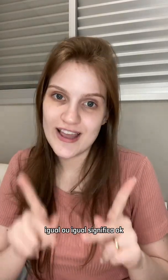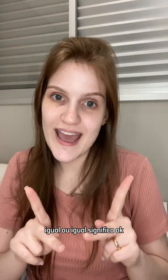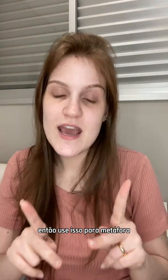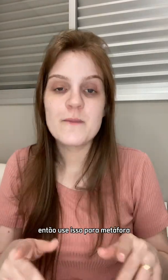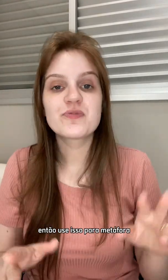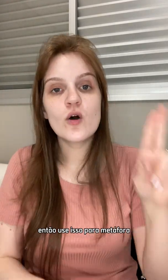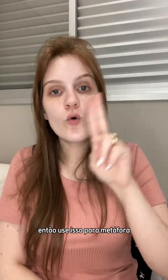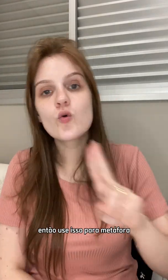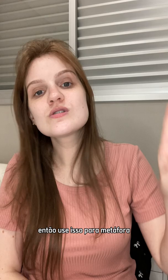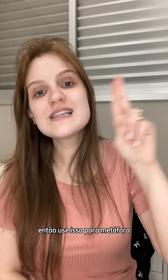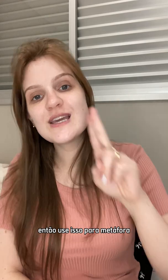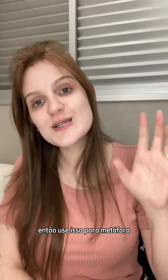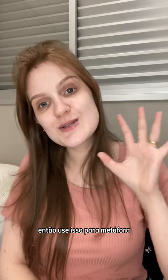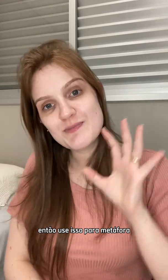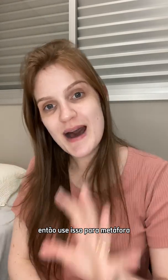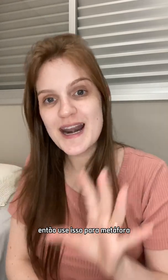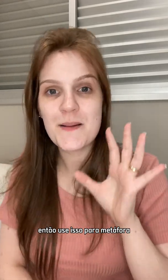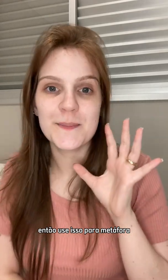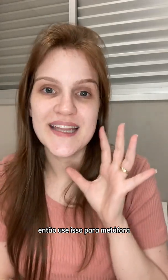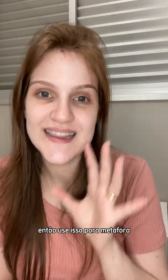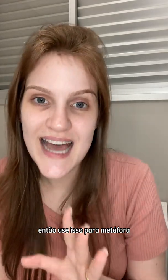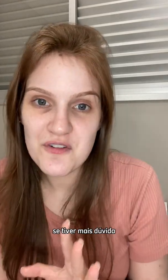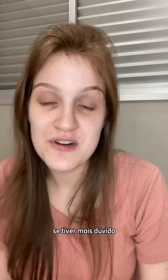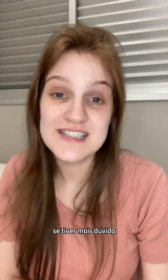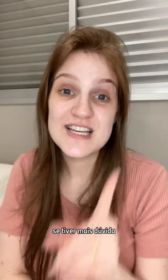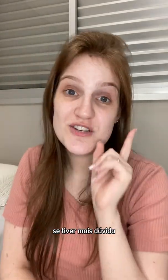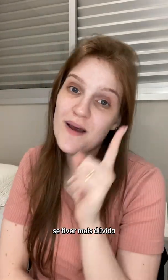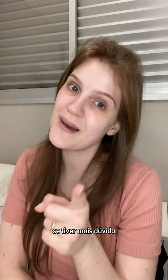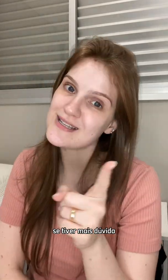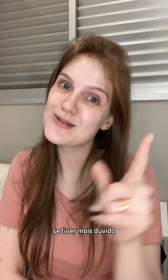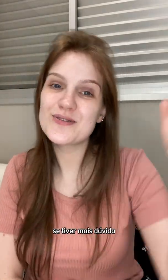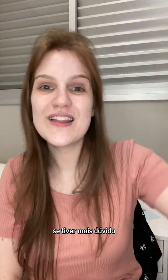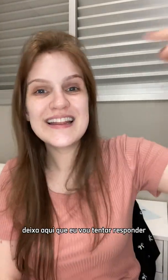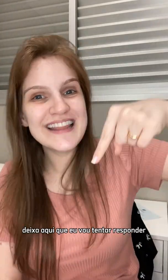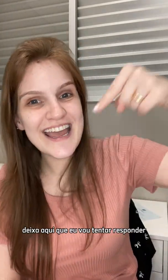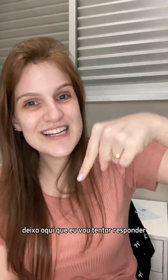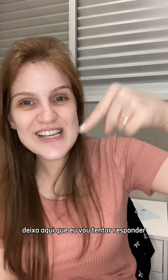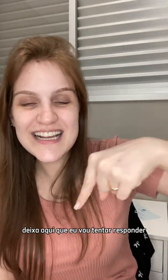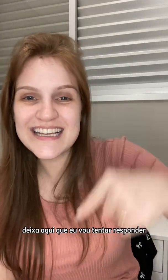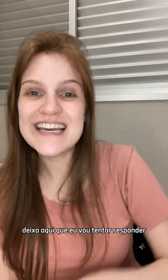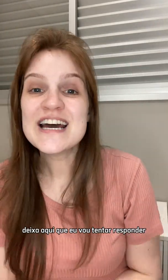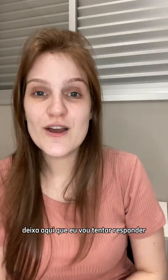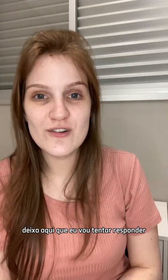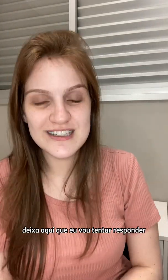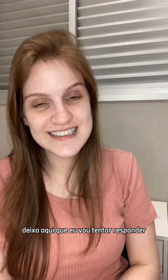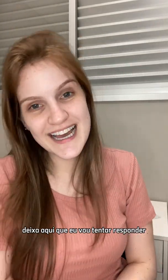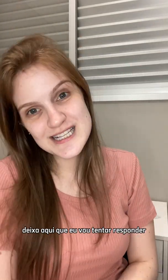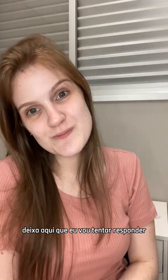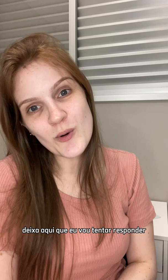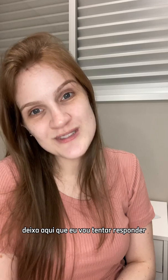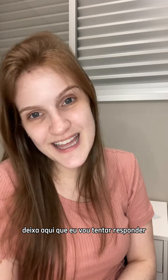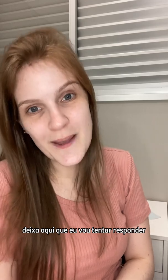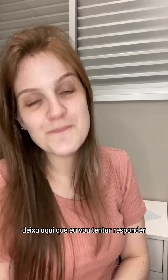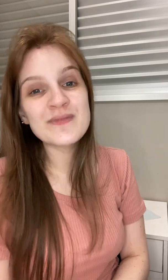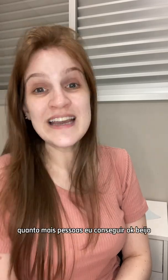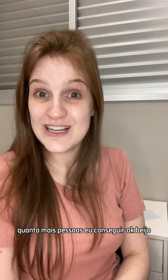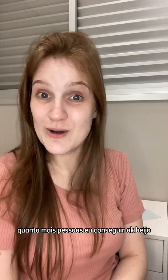ok? Então, use isso para metáfora. Se tiver mais dúvida, deixa aqui que eu vou tentar responder quanto mais